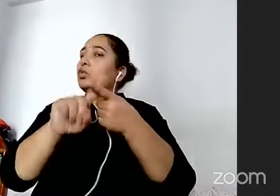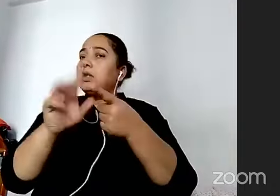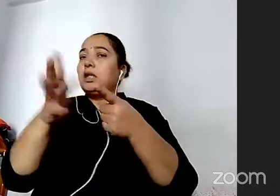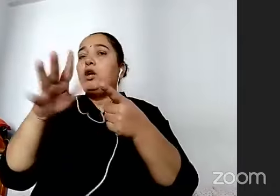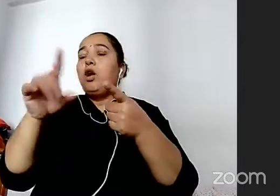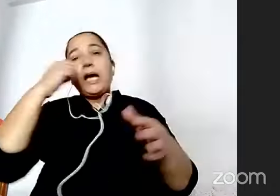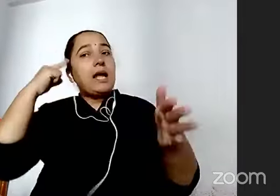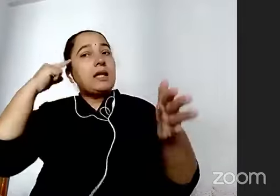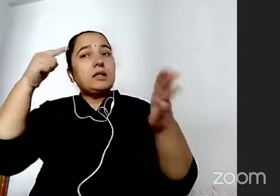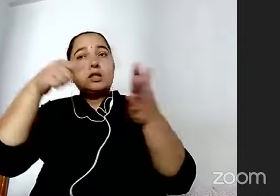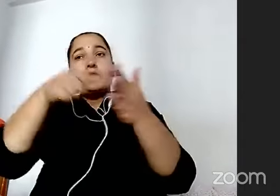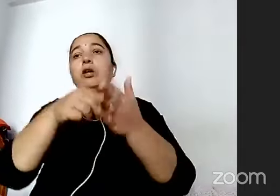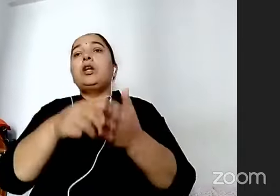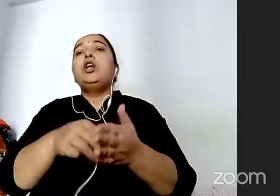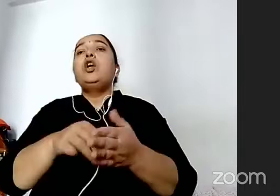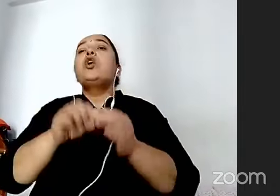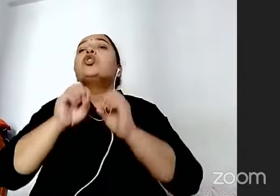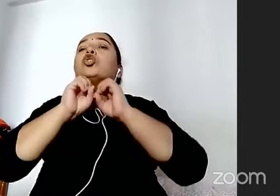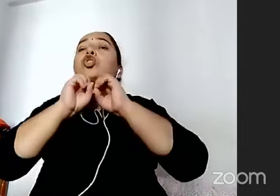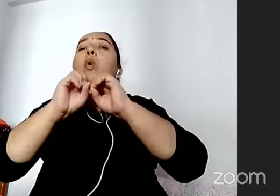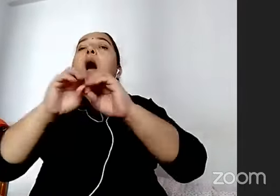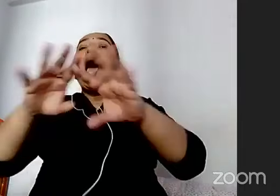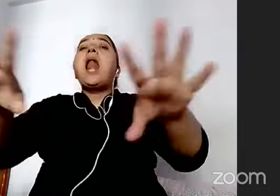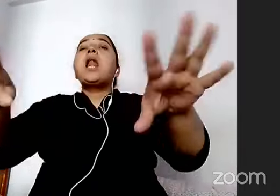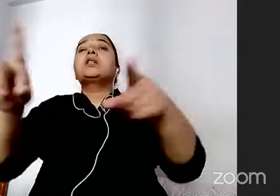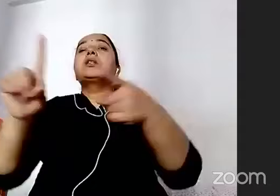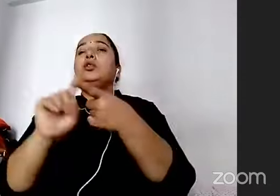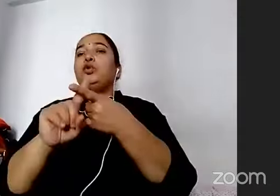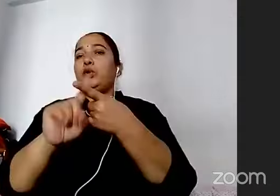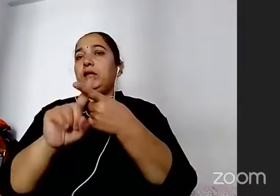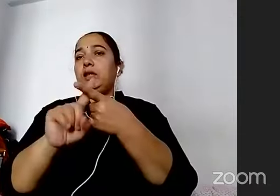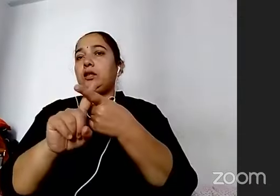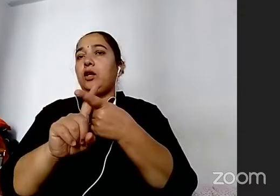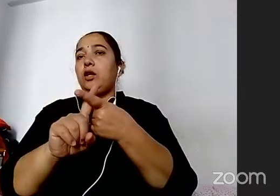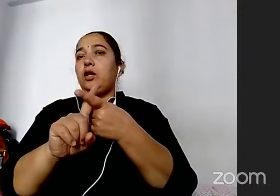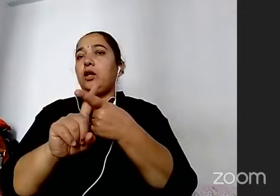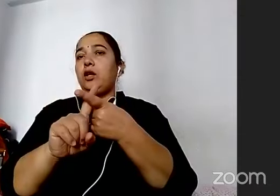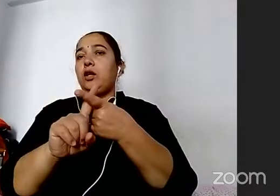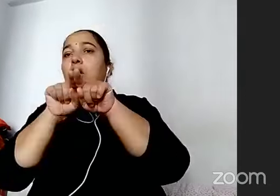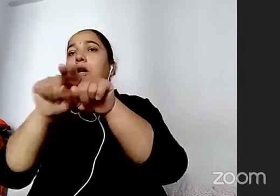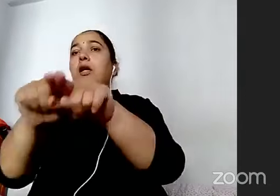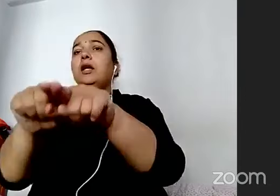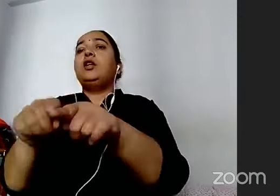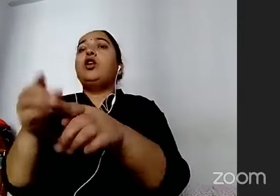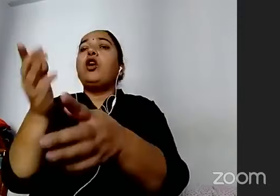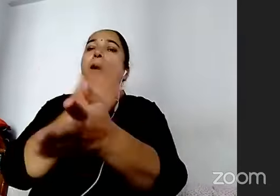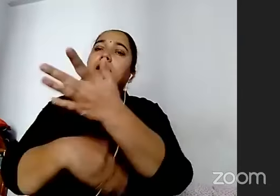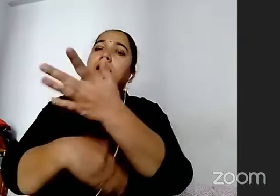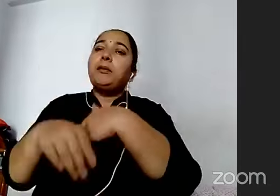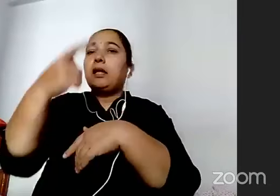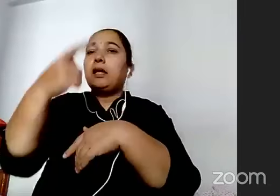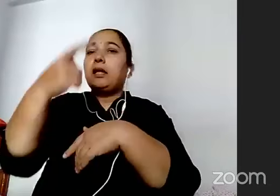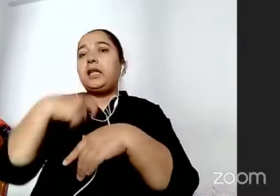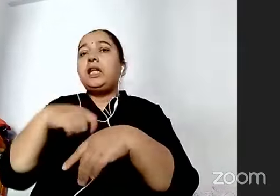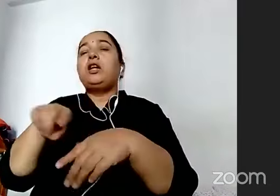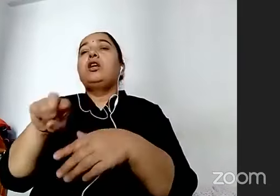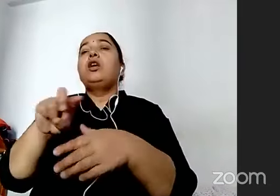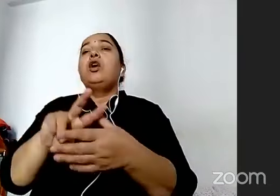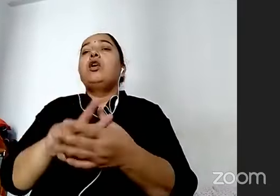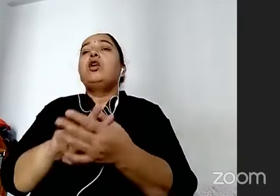हामीले जब पहिचान र सवाललाई फेरि सँगसँगै अपाङ्गता भएका व्यक्तिहरूले ट्विन ट्र्याक अप्रोच भनेर भन्छौँ, त्यो ट्विन ट्र्याक